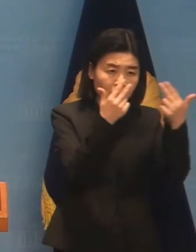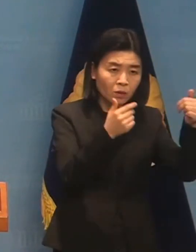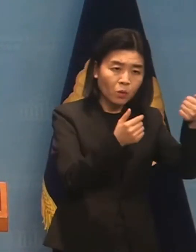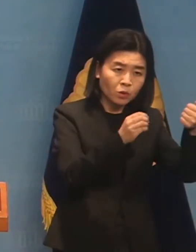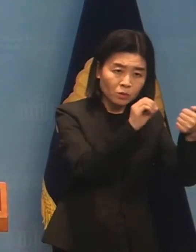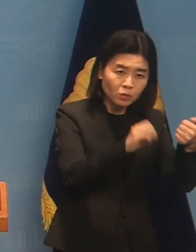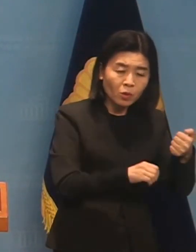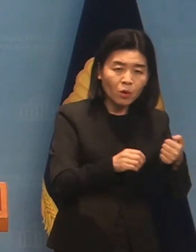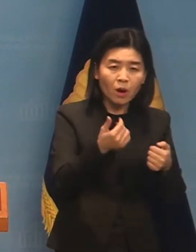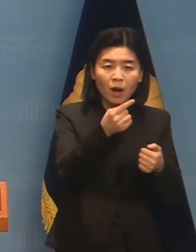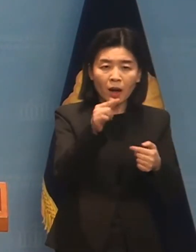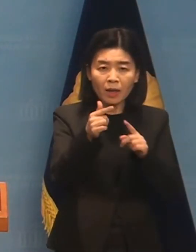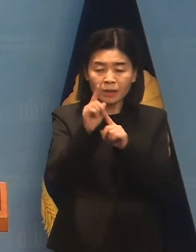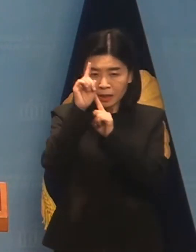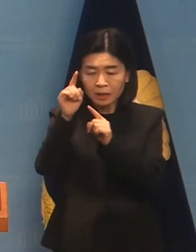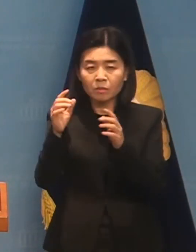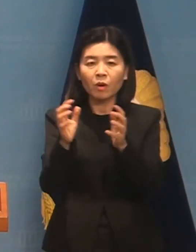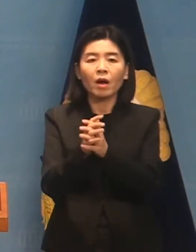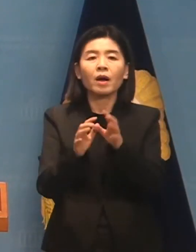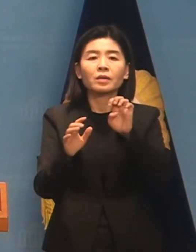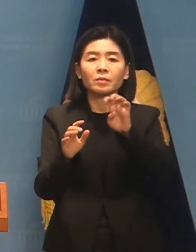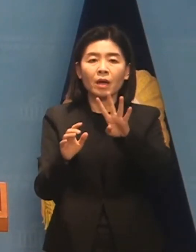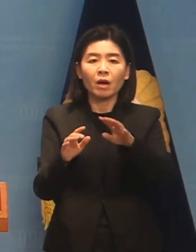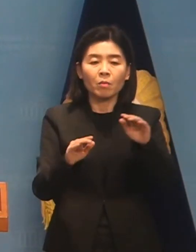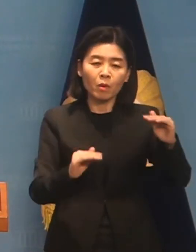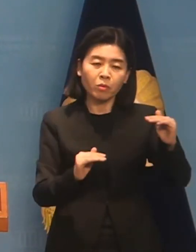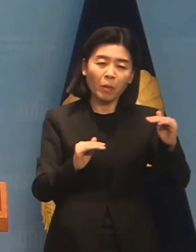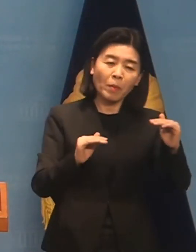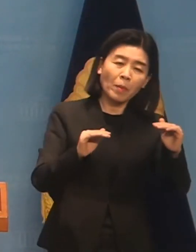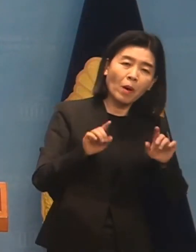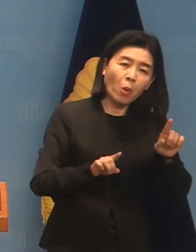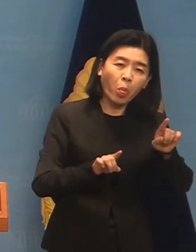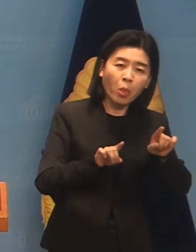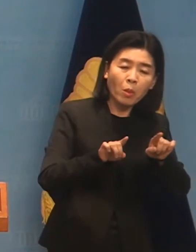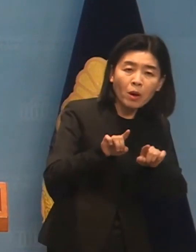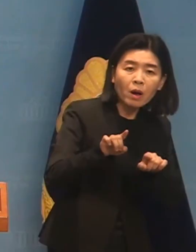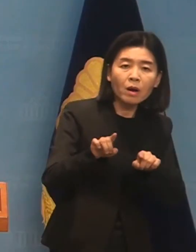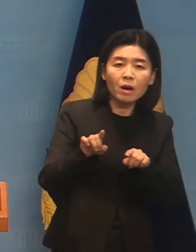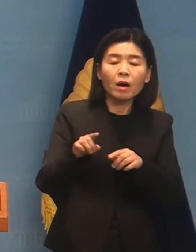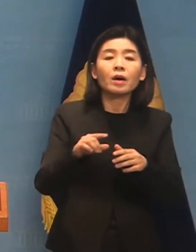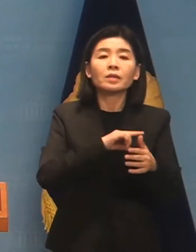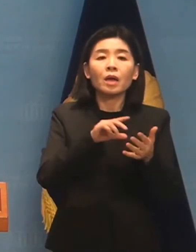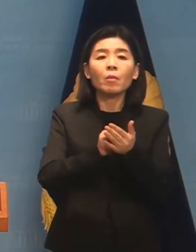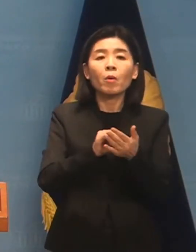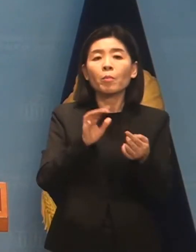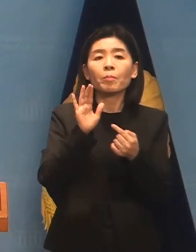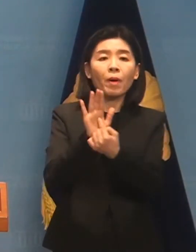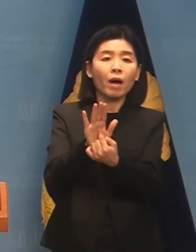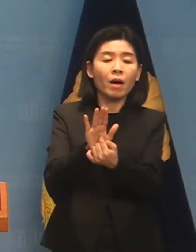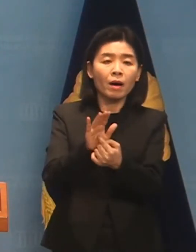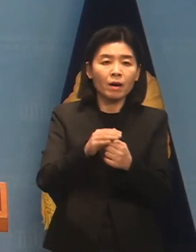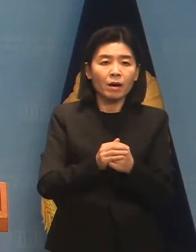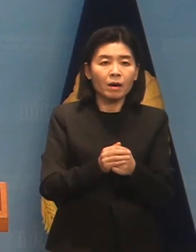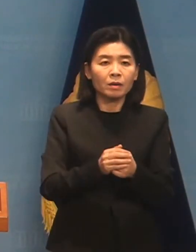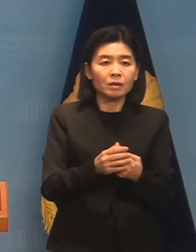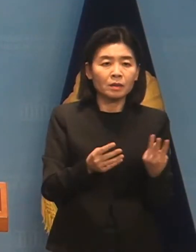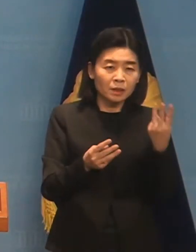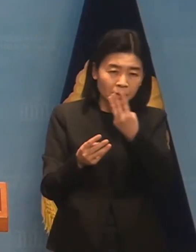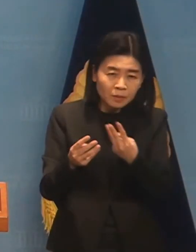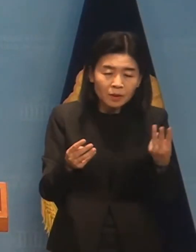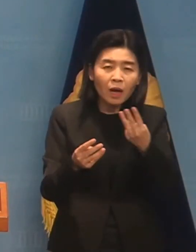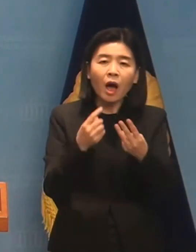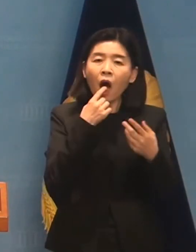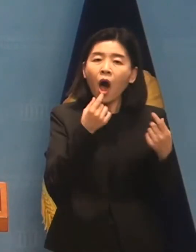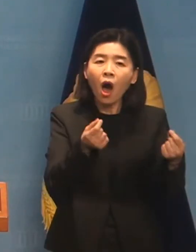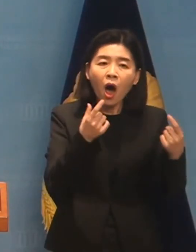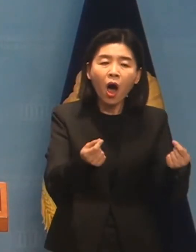한덕수 플러스 이준석 44%, 오차범위 추격, 유일한 조합이라는 제목으로 여론조사 결과를 보도하며 3자 구도 가상